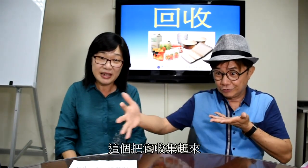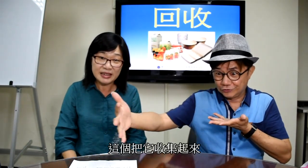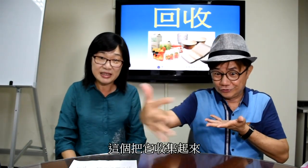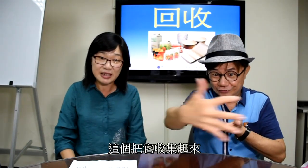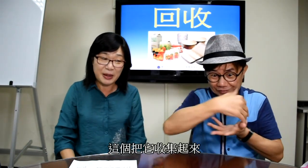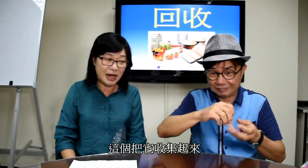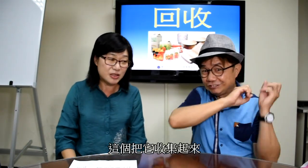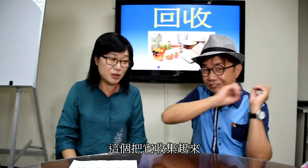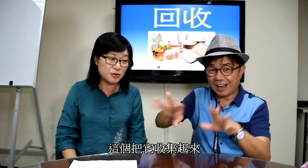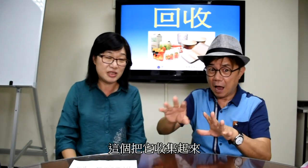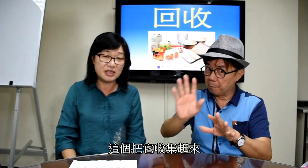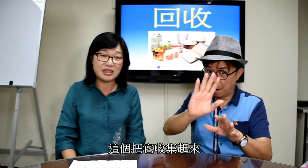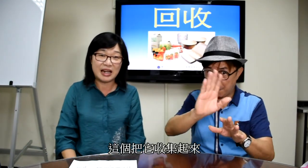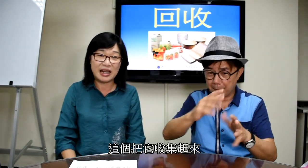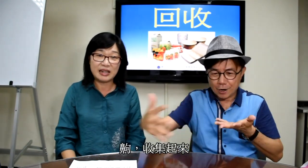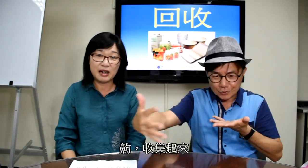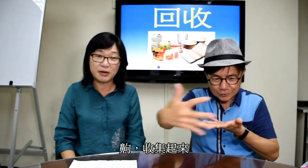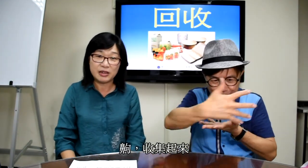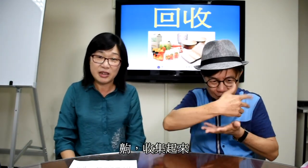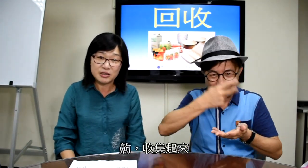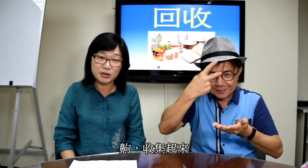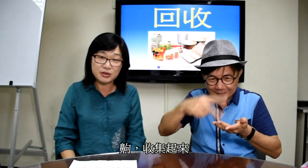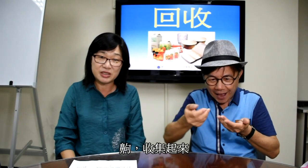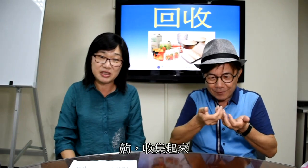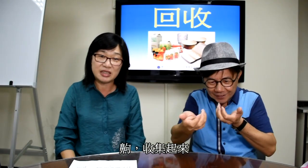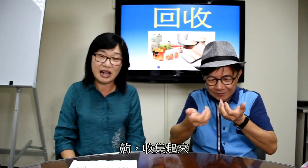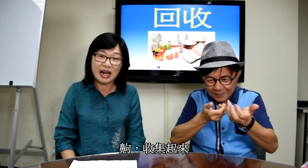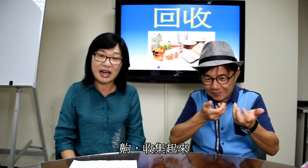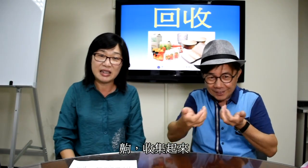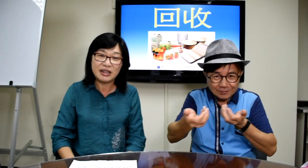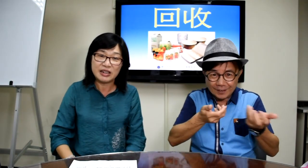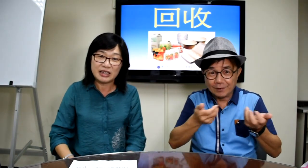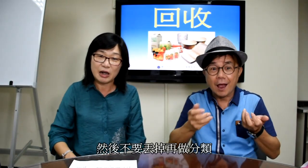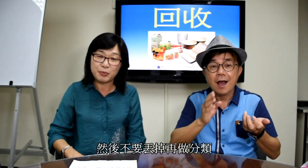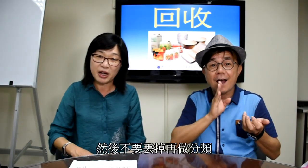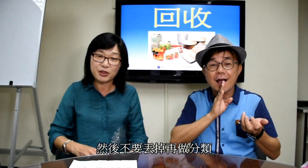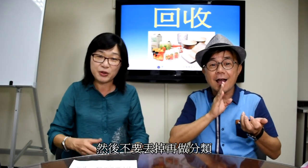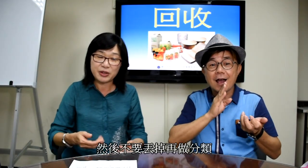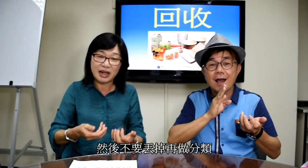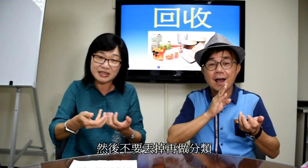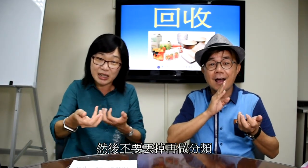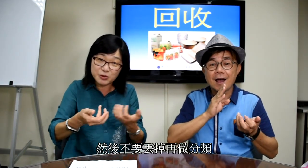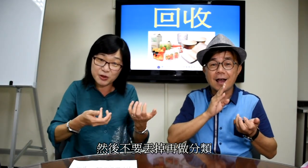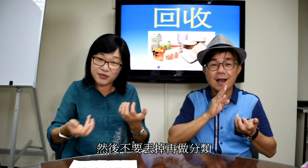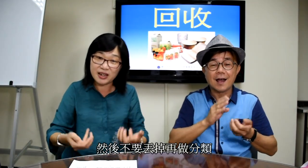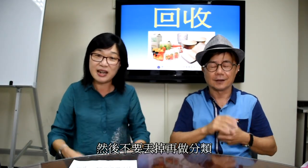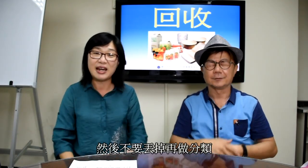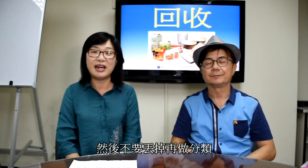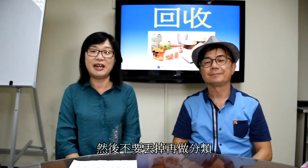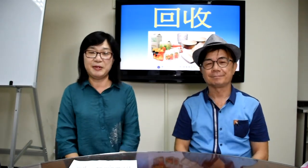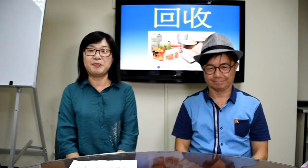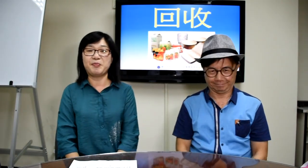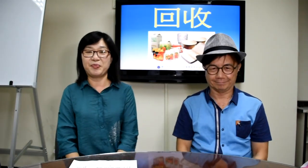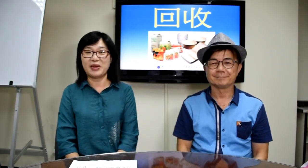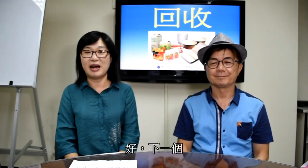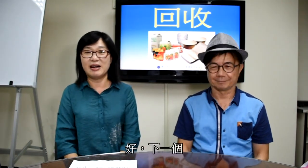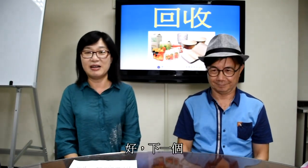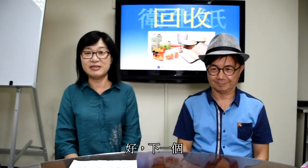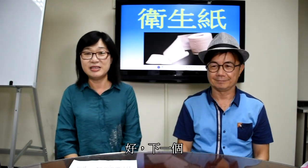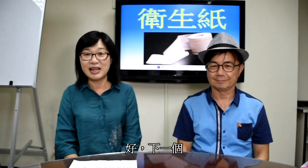这个把它收集起来，收集起来，然后不要丢掉，再做分类。 好，下一